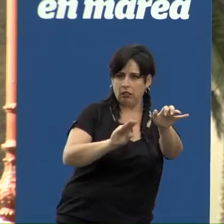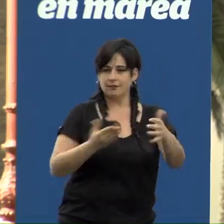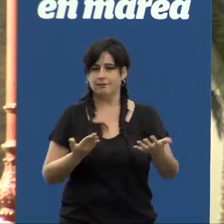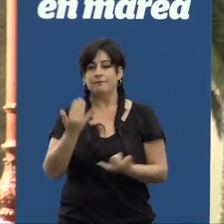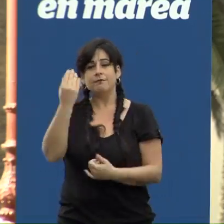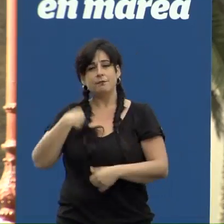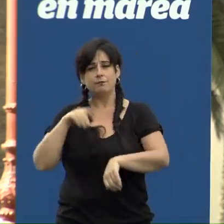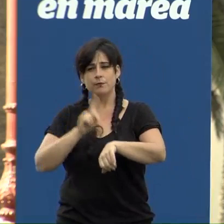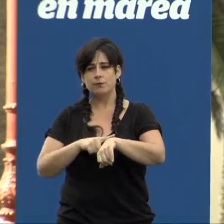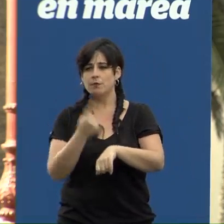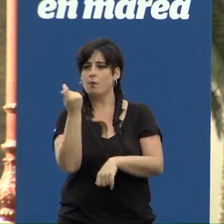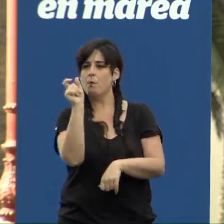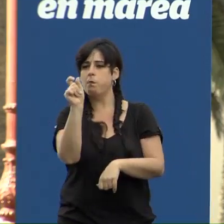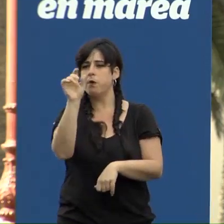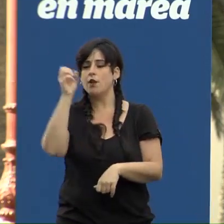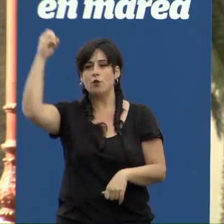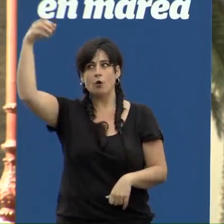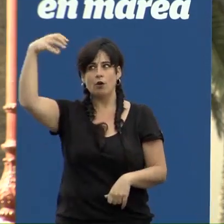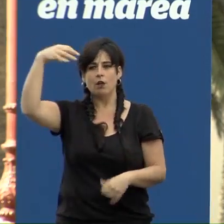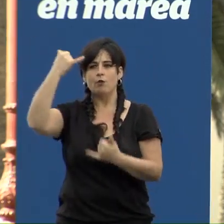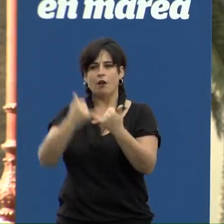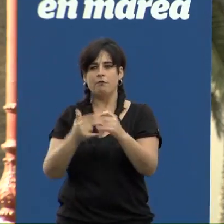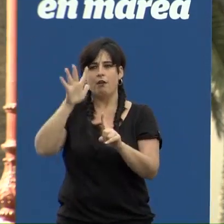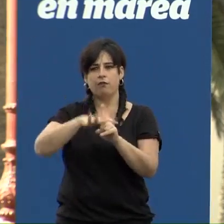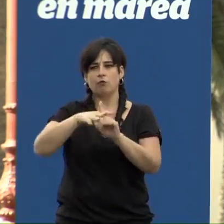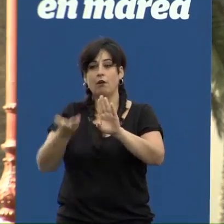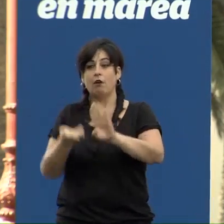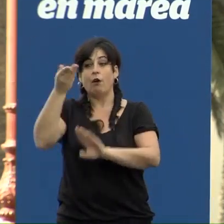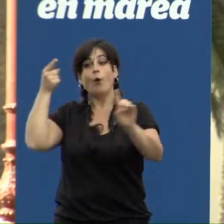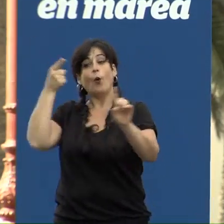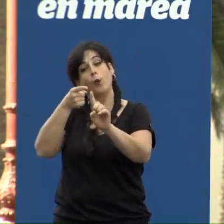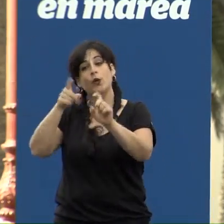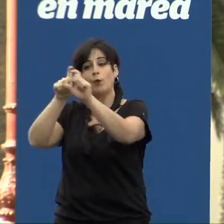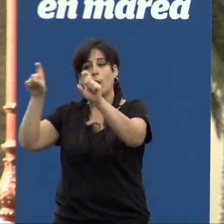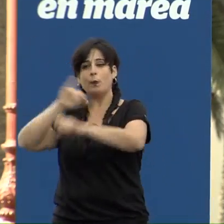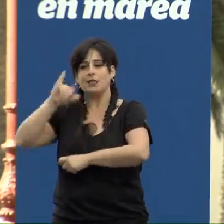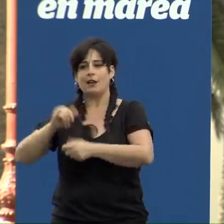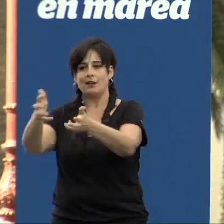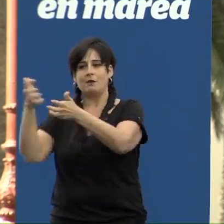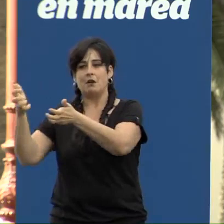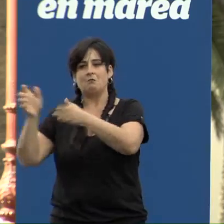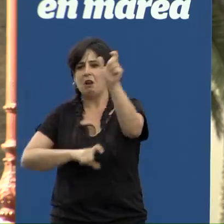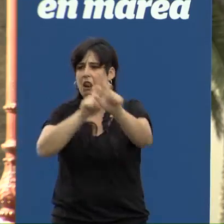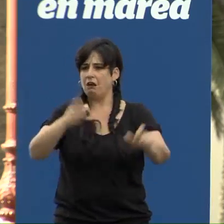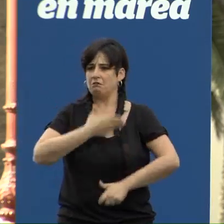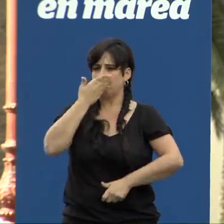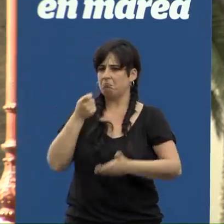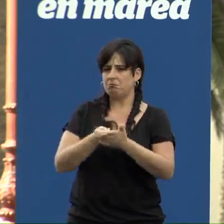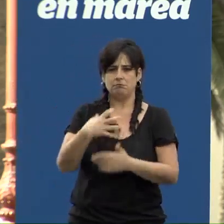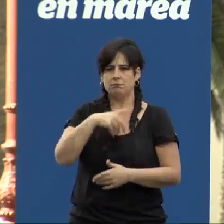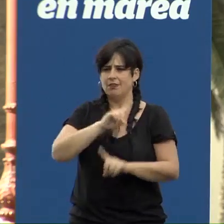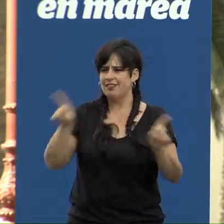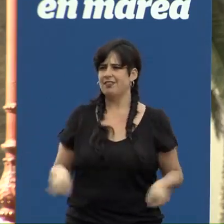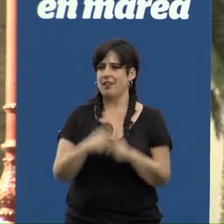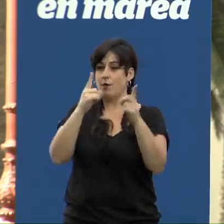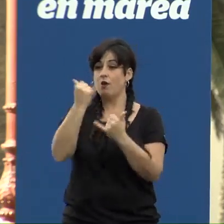da luz para que mantiveran os beneficios as grandes eléctricas e moita xente non tiña para pagar a calefacción. Gastastedes miles de